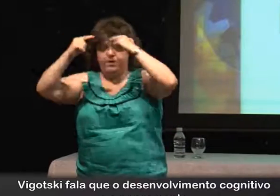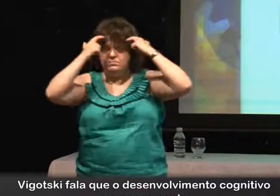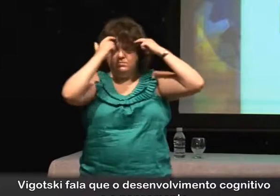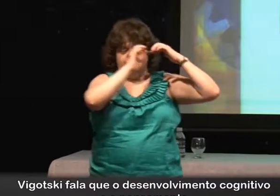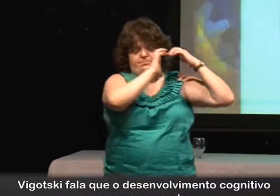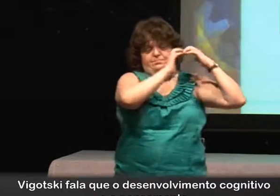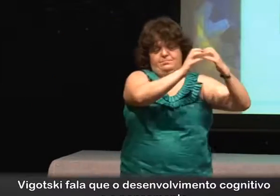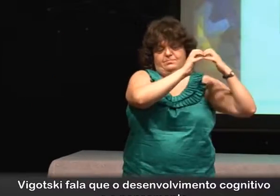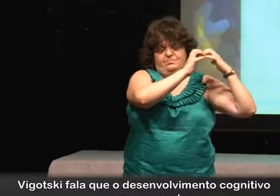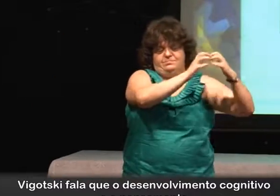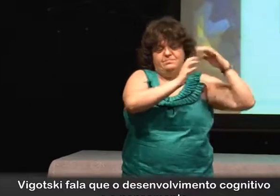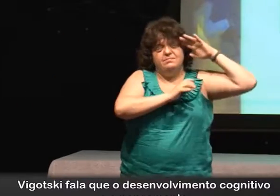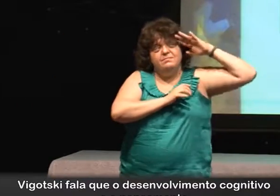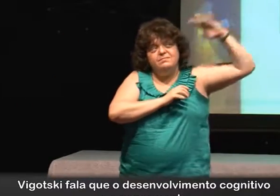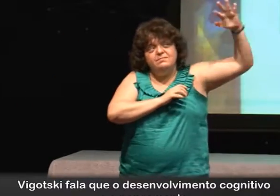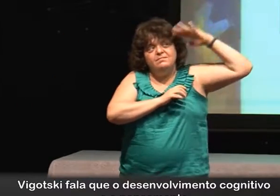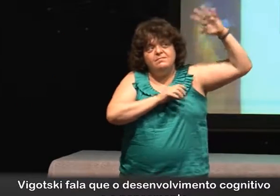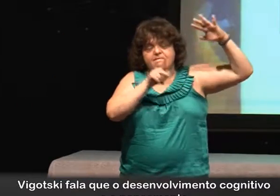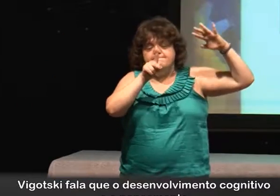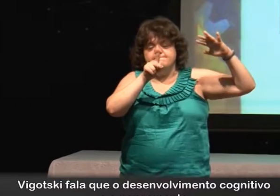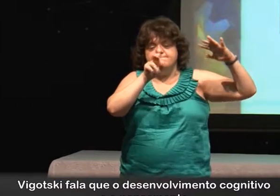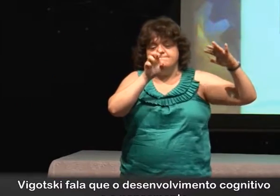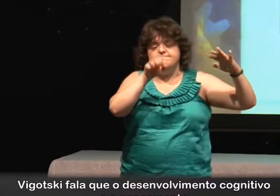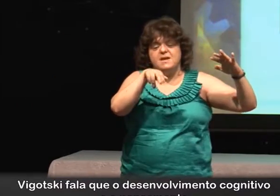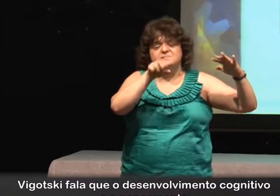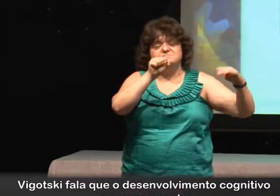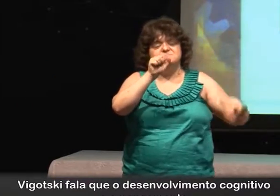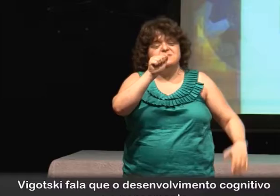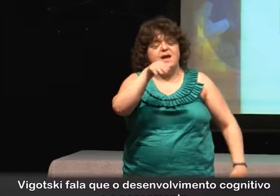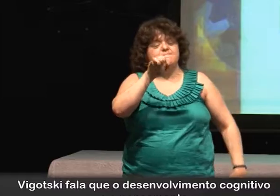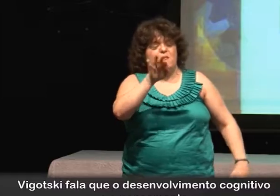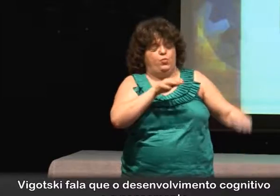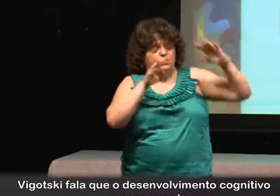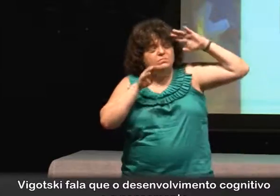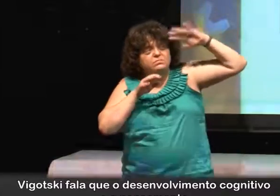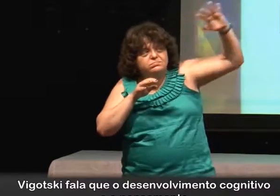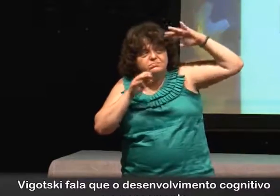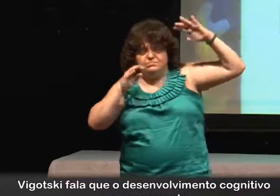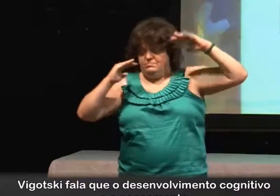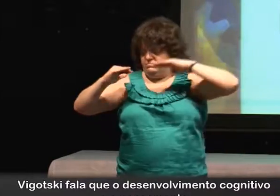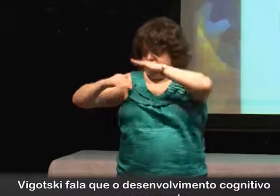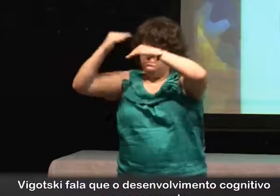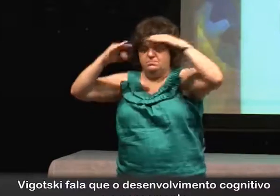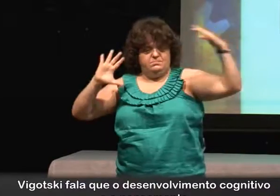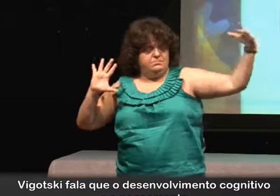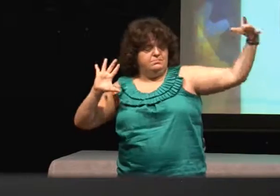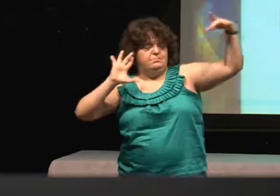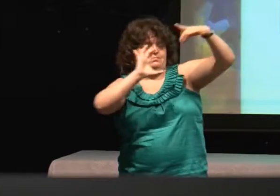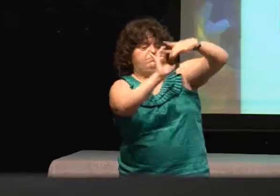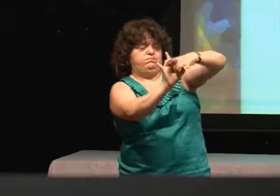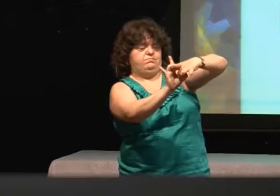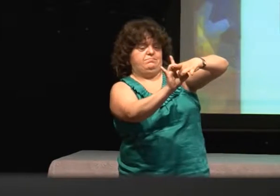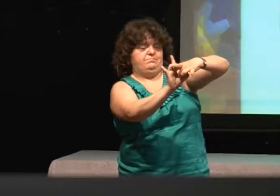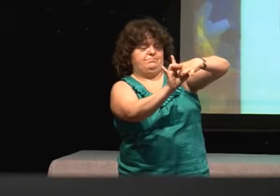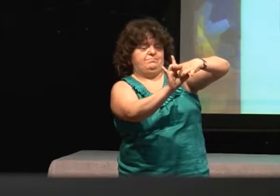Vygotsky fala que o desenvolvimento cognitivo, o pensamento,